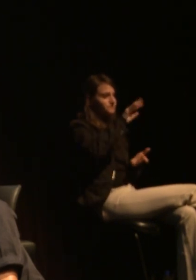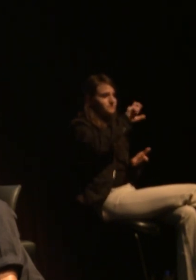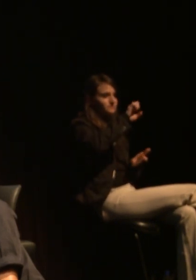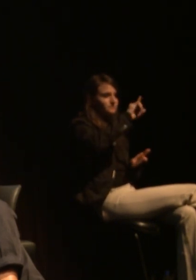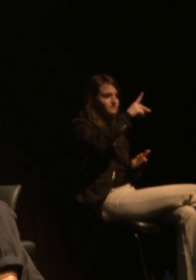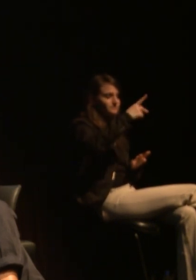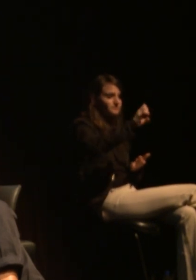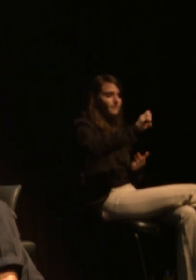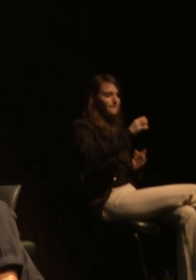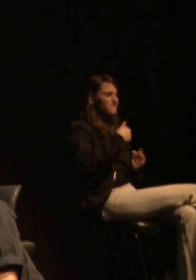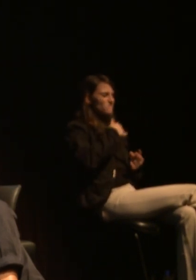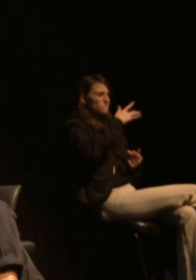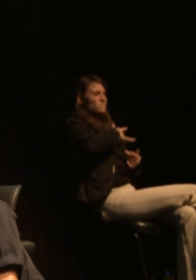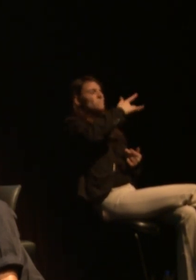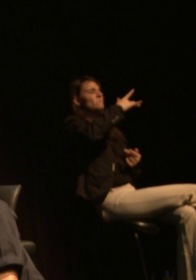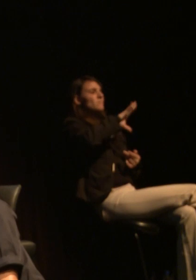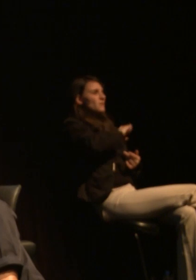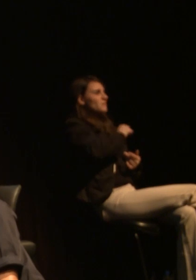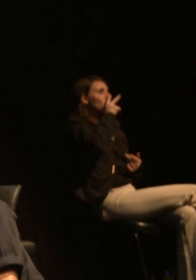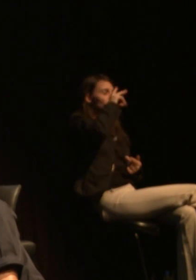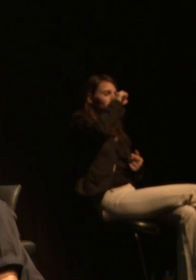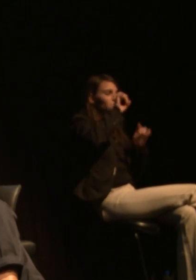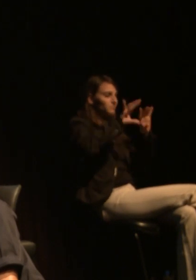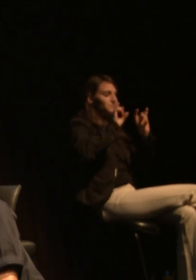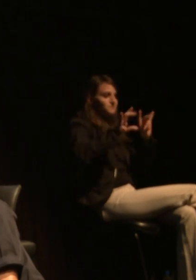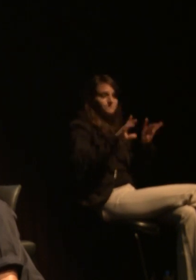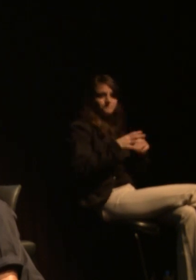tocado pela leitura dela. Era uma coisa especial.